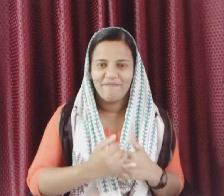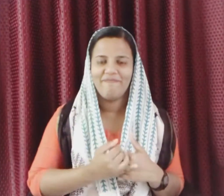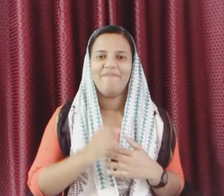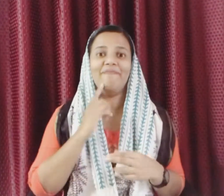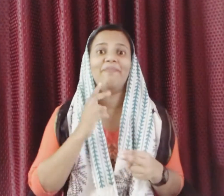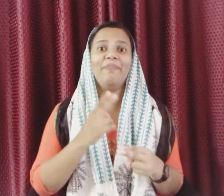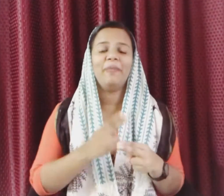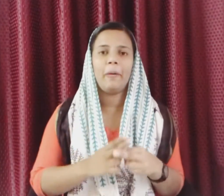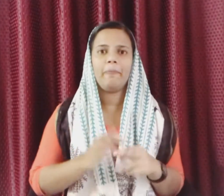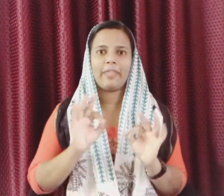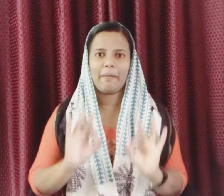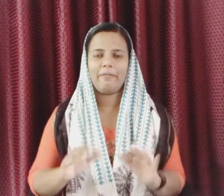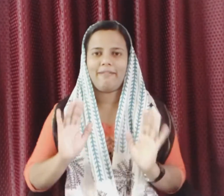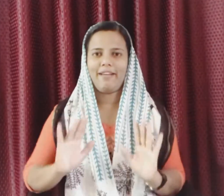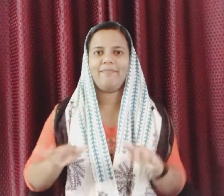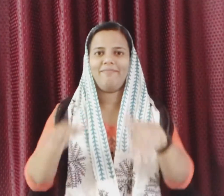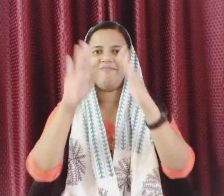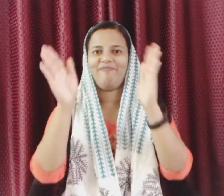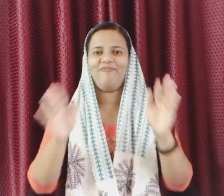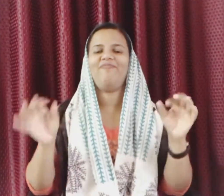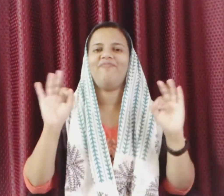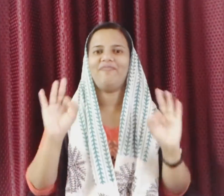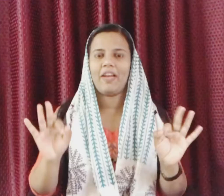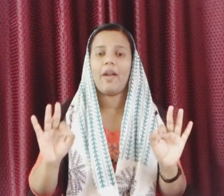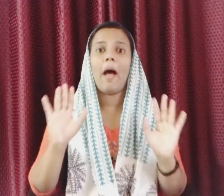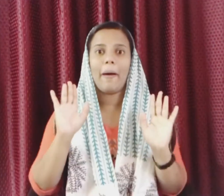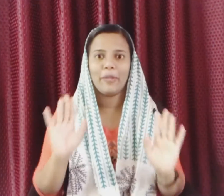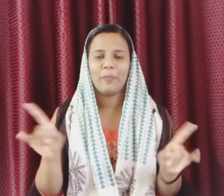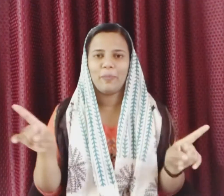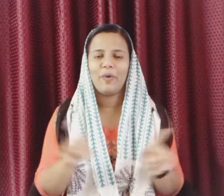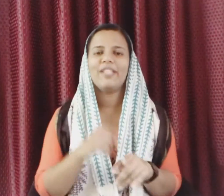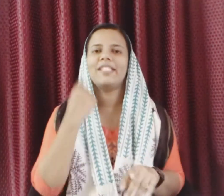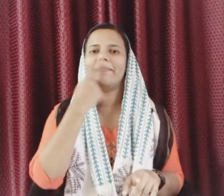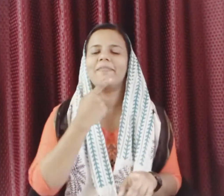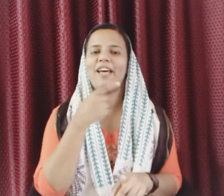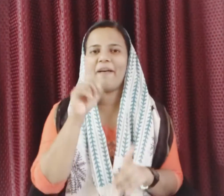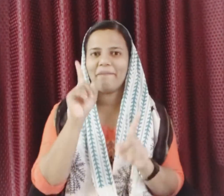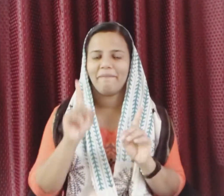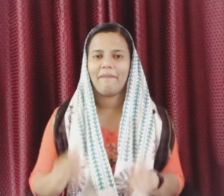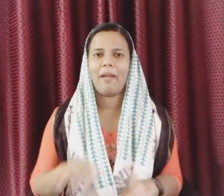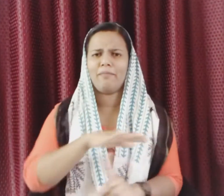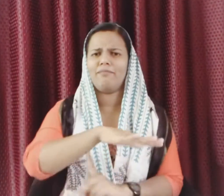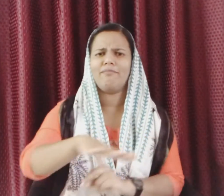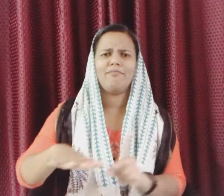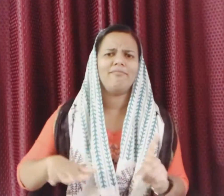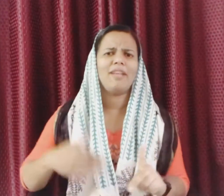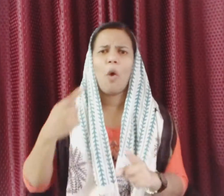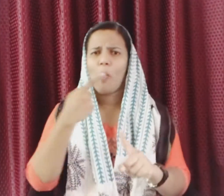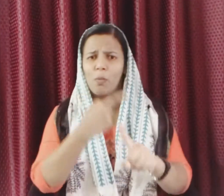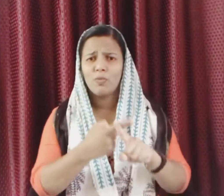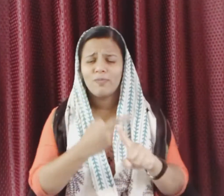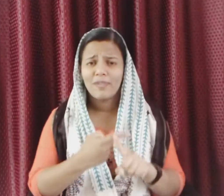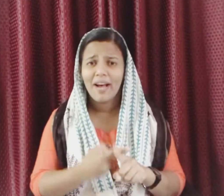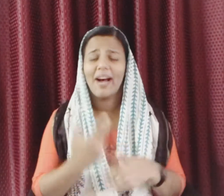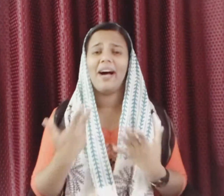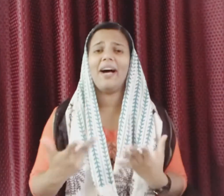വരുമ്പോൾ നമ്മൾ അതിന് ഒരുക്കമുള്ള വാക്കുകളെ നമ്മുടെ വായിൽ നിന്ന് വരാവുള്ളൂ. ആമേൻ. അതിന് സാഹചര്യം എതിരായി വരികയോ